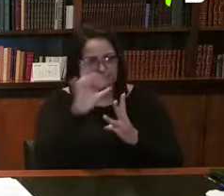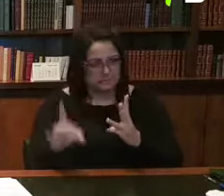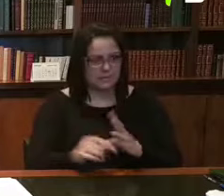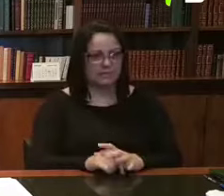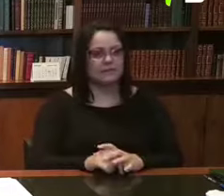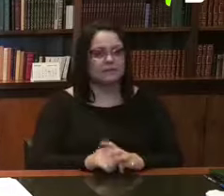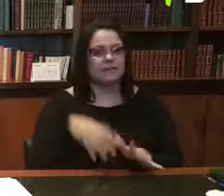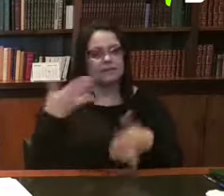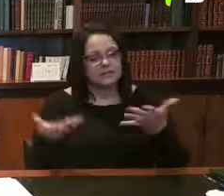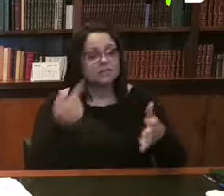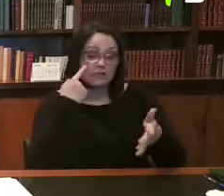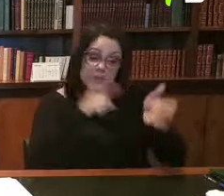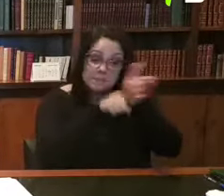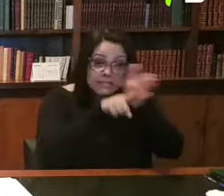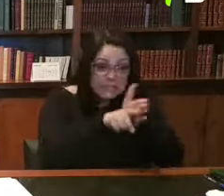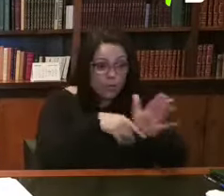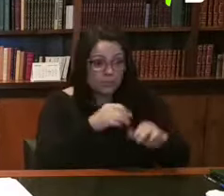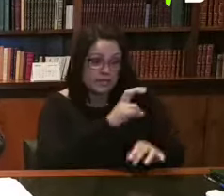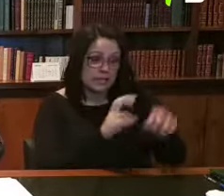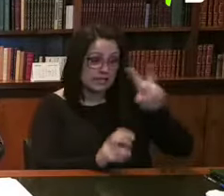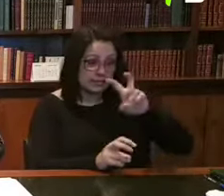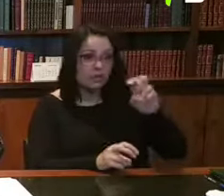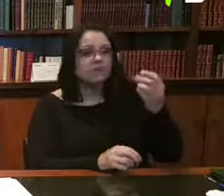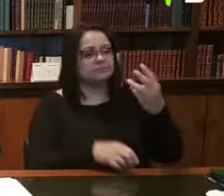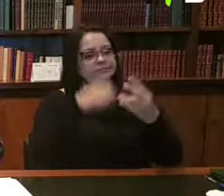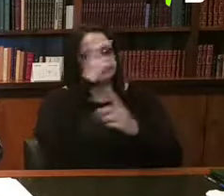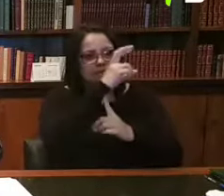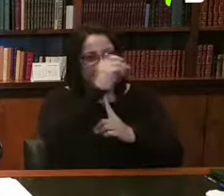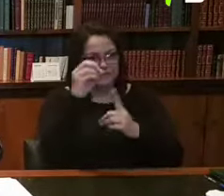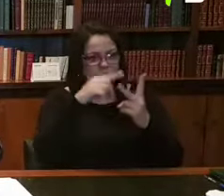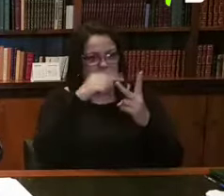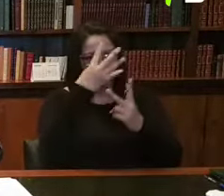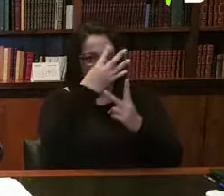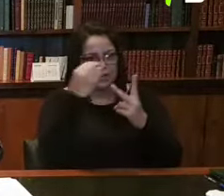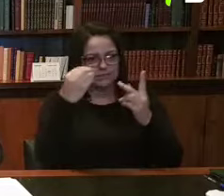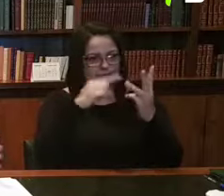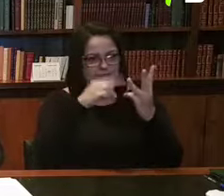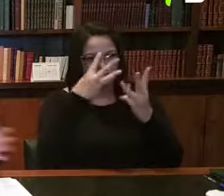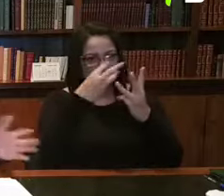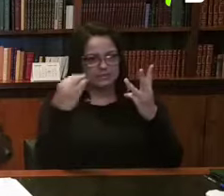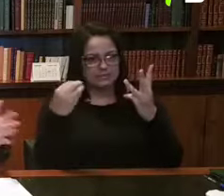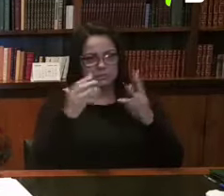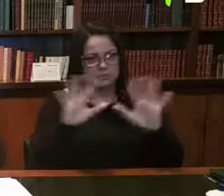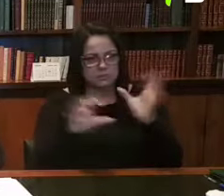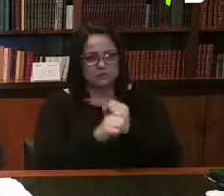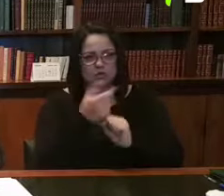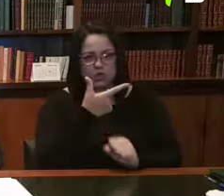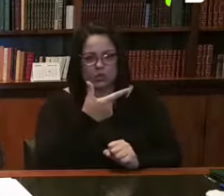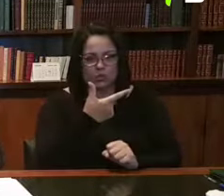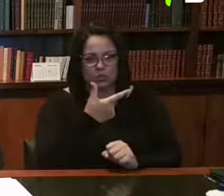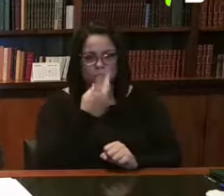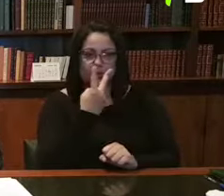né deve ser também estudando 500/400 e 300reais que pão para fazer então em em dois meses é uma